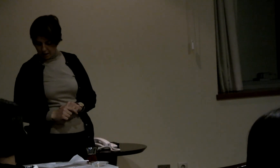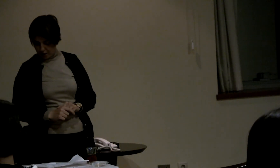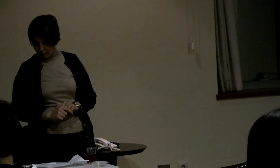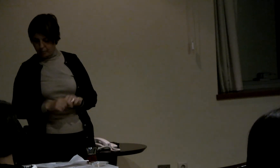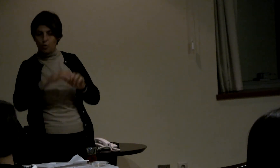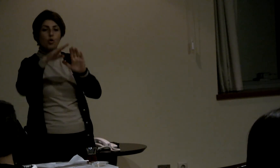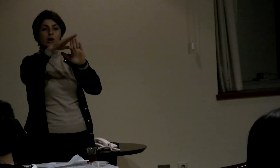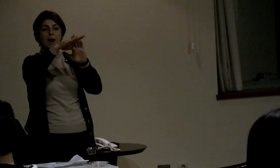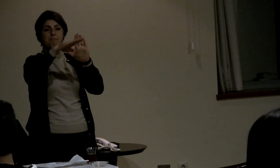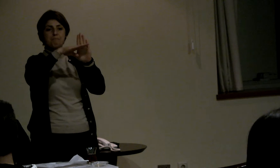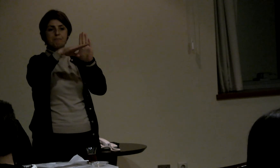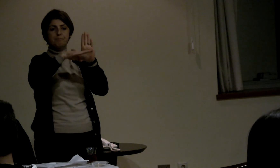Program.